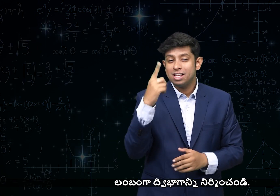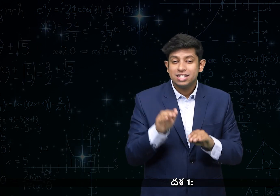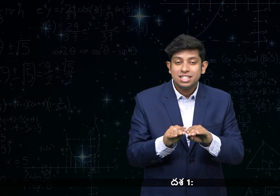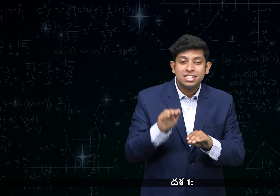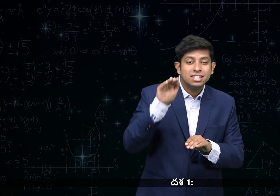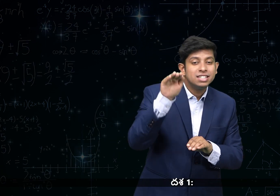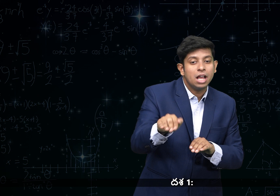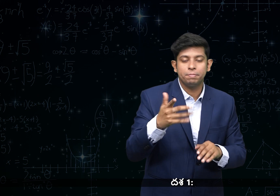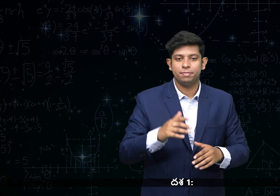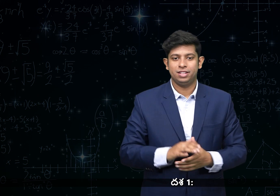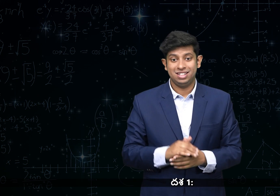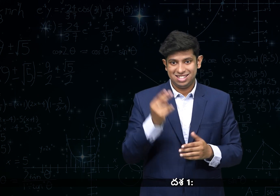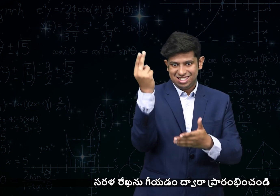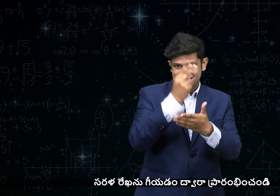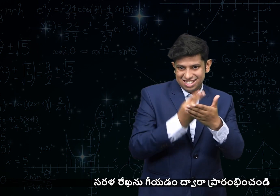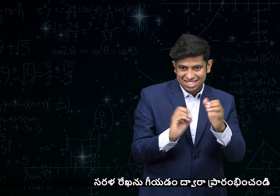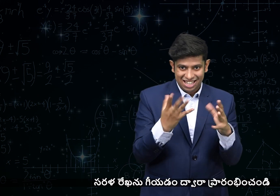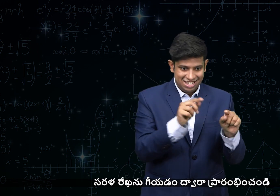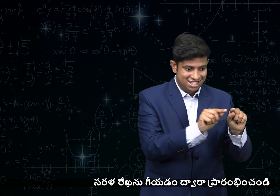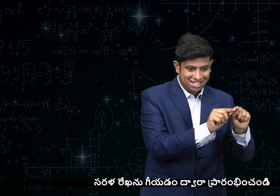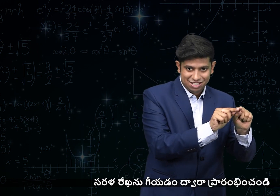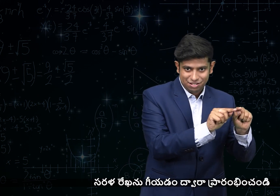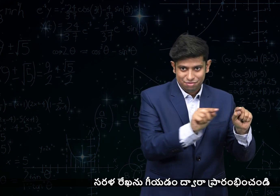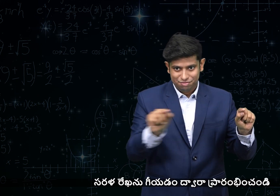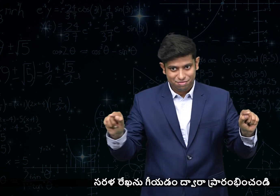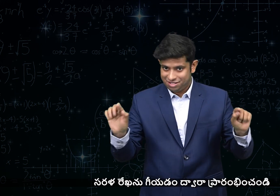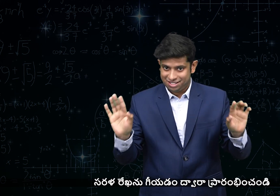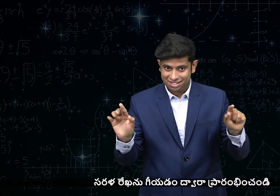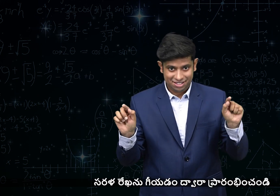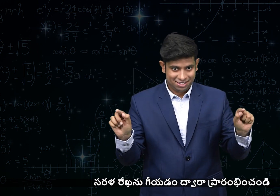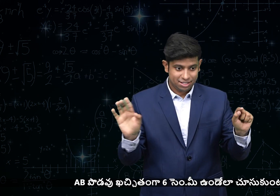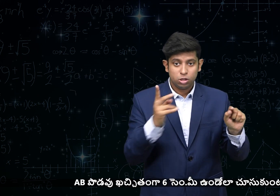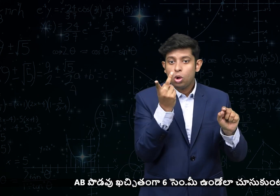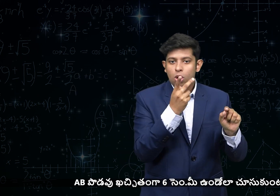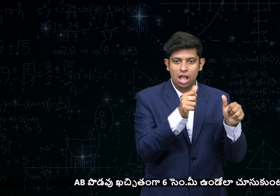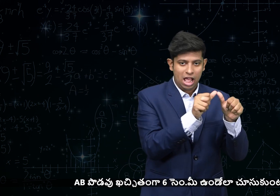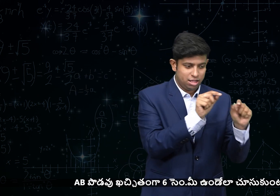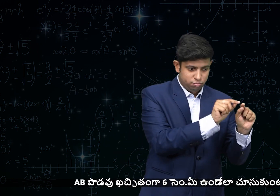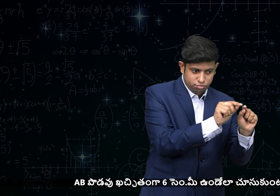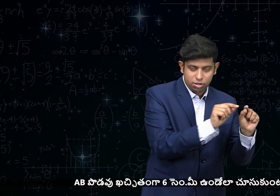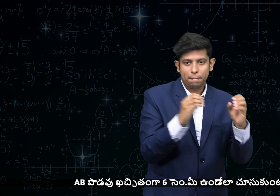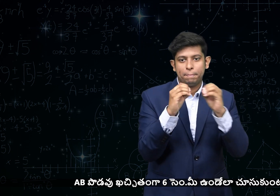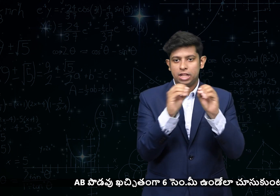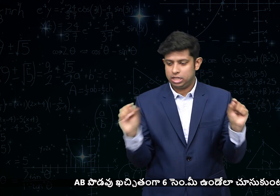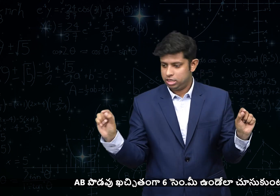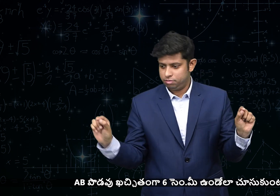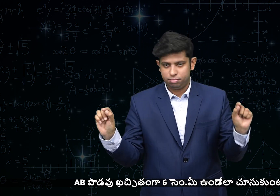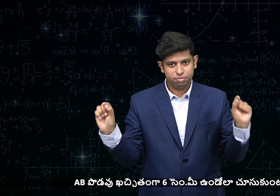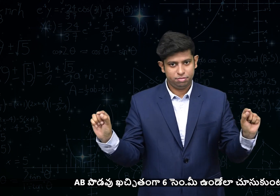దశ 1. సరళ రేఖను గీయడం ద్వారా ప్రారంభించండి. AB పొడవు ఖచ్చితంగా 6 సెంటీమీటర్లు